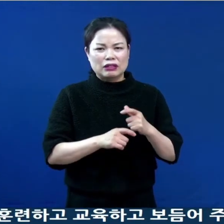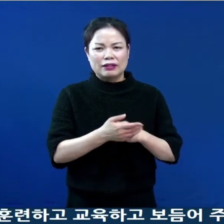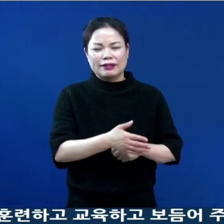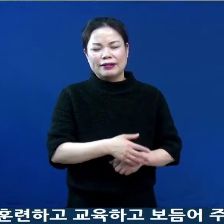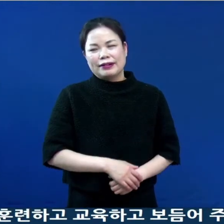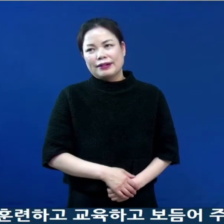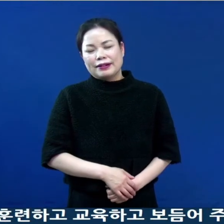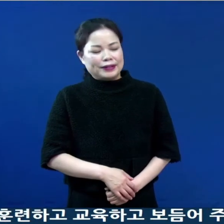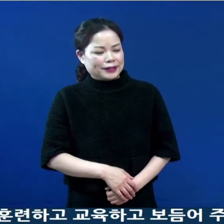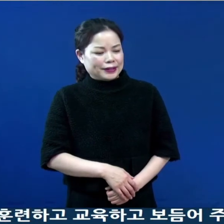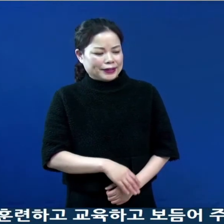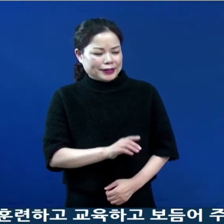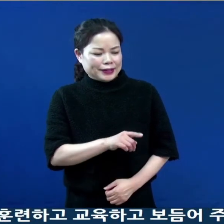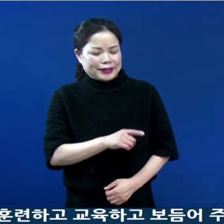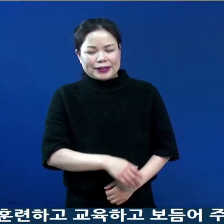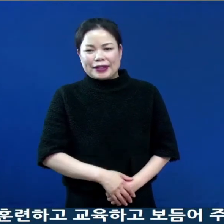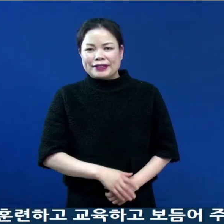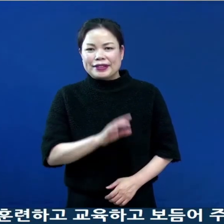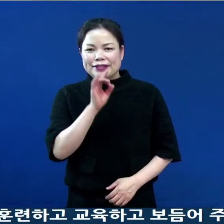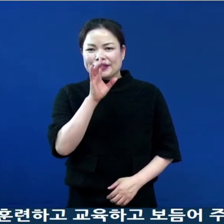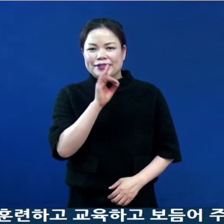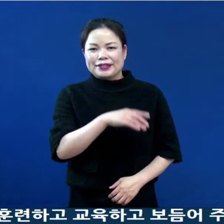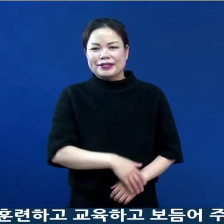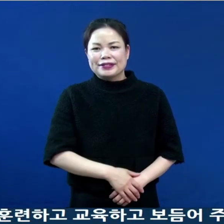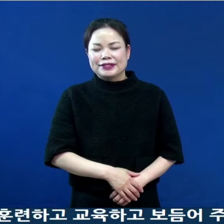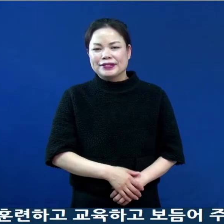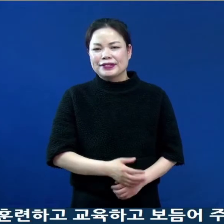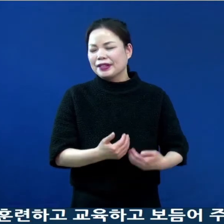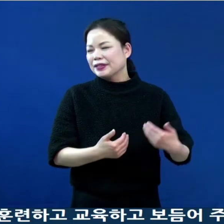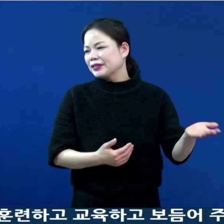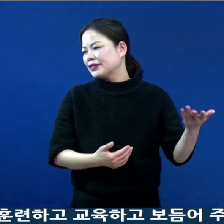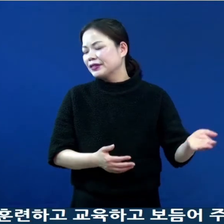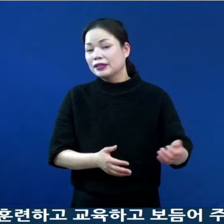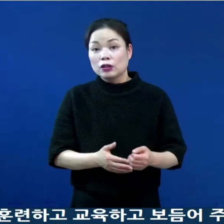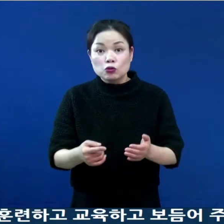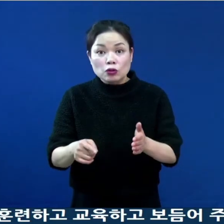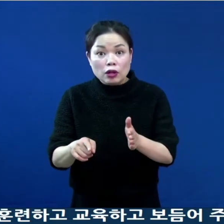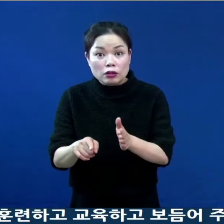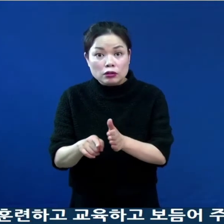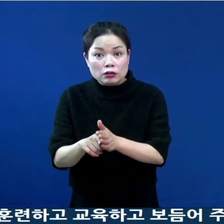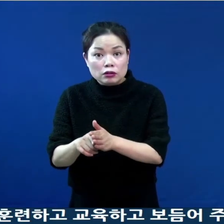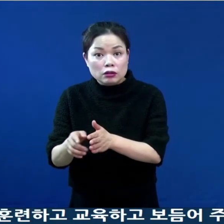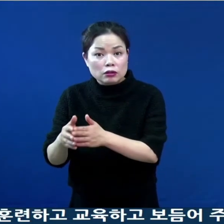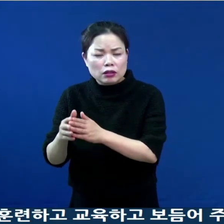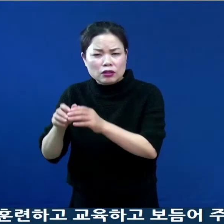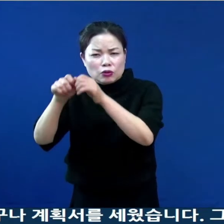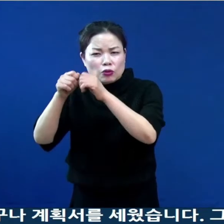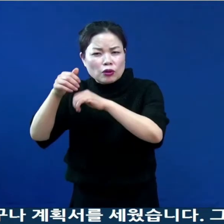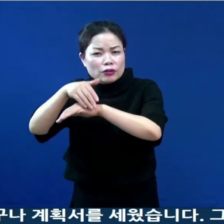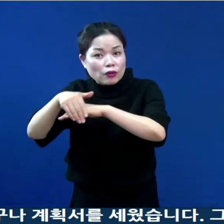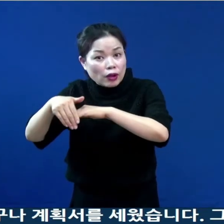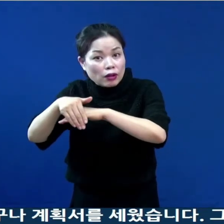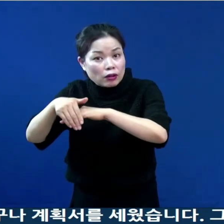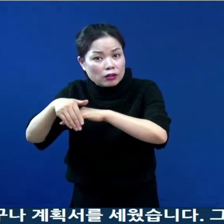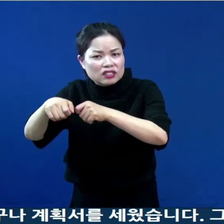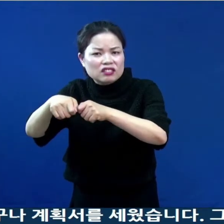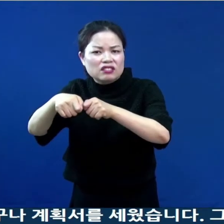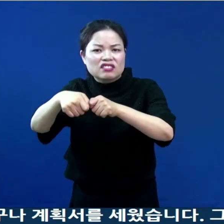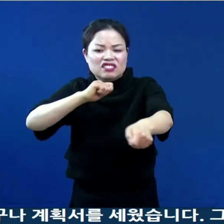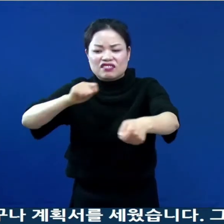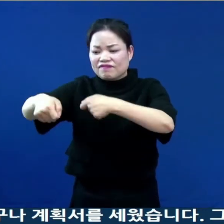이 사람과 상대하고 싶지 않아요. 그 사람을 위하여 세운 면밀한 계획서를